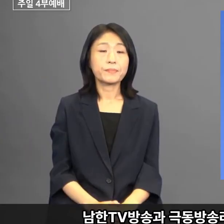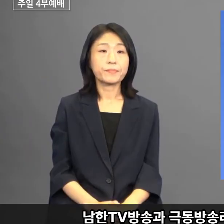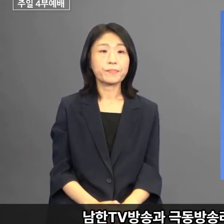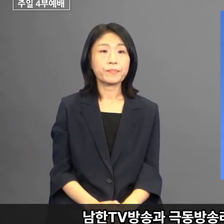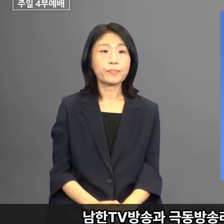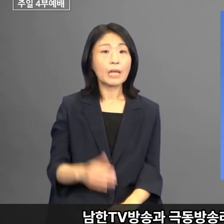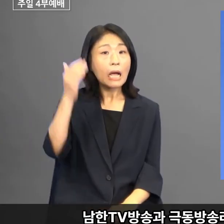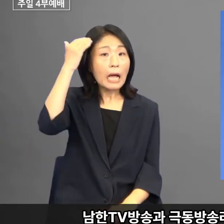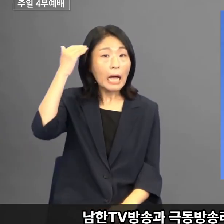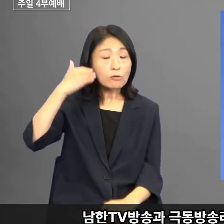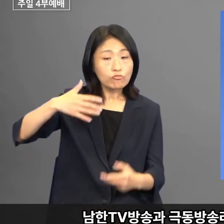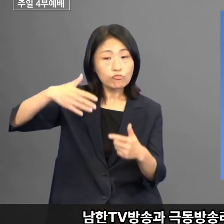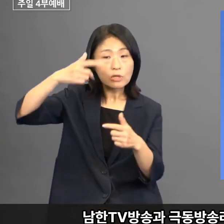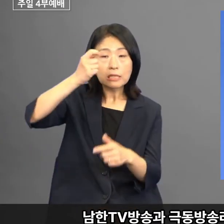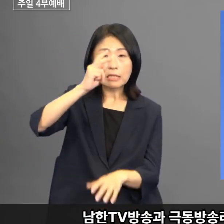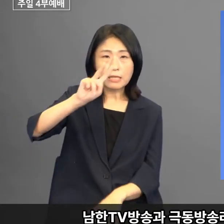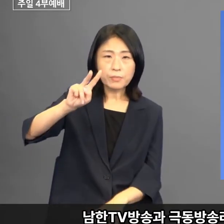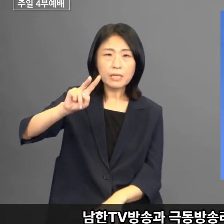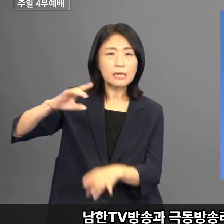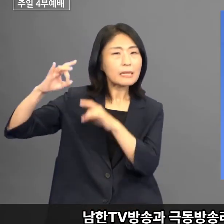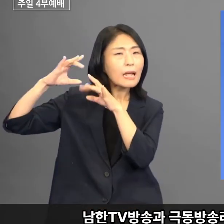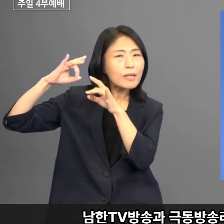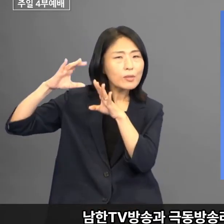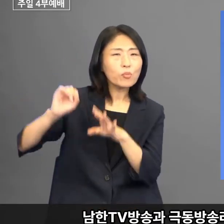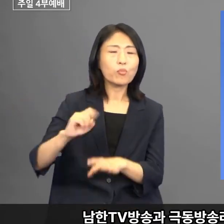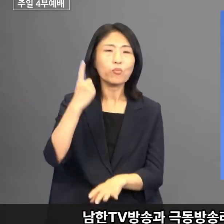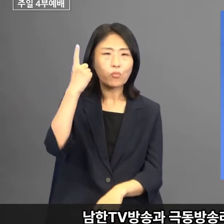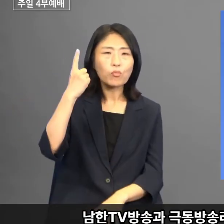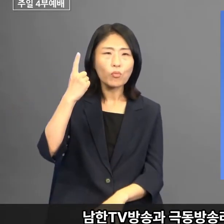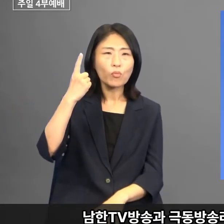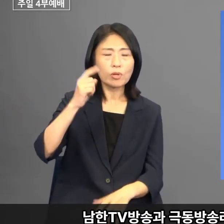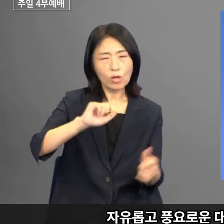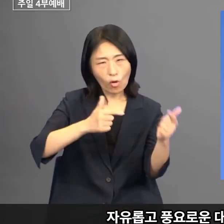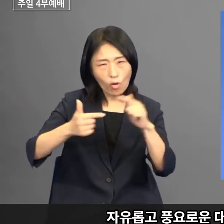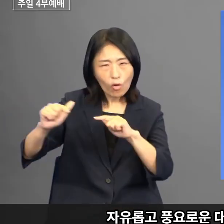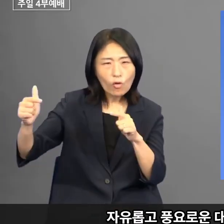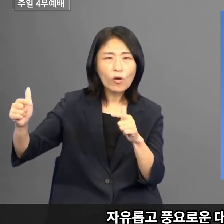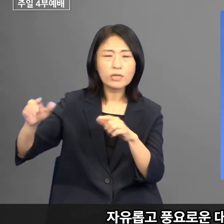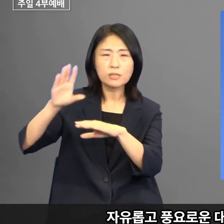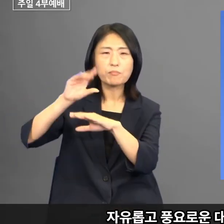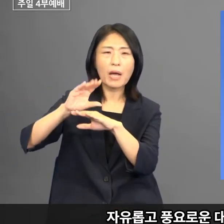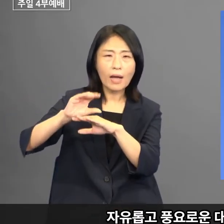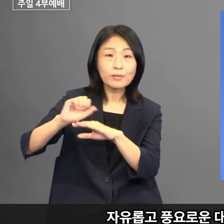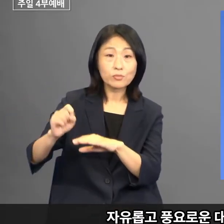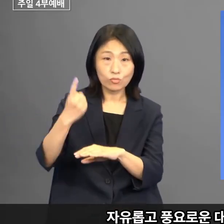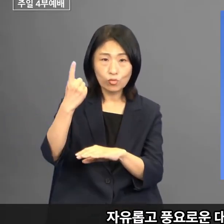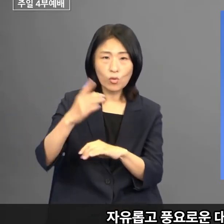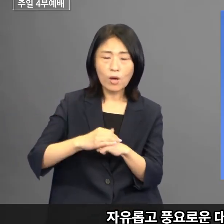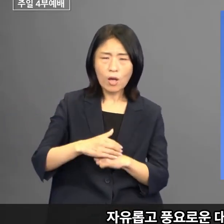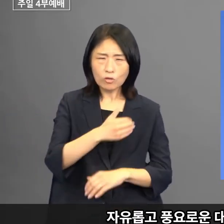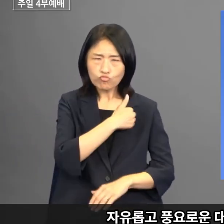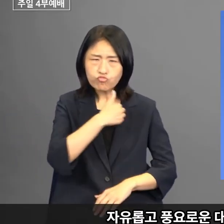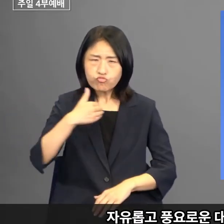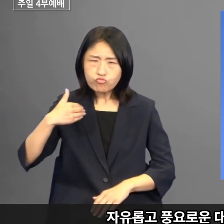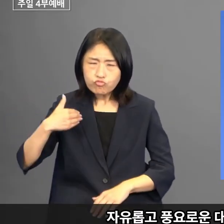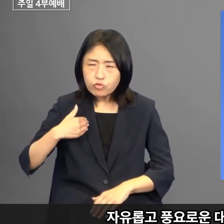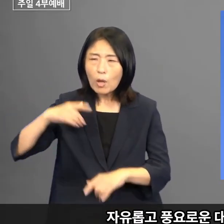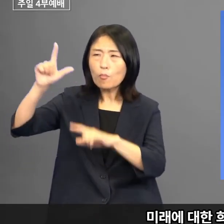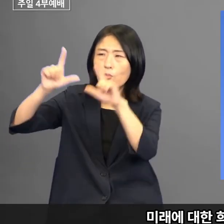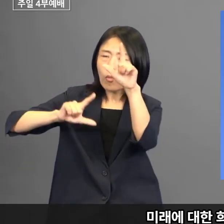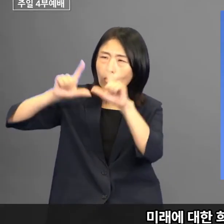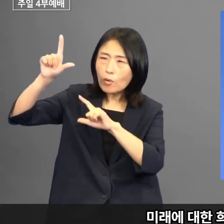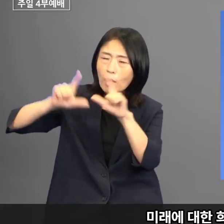남한 TV 방송과 극동방송 라디오 등 다양한 매체를 통해 자유롭고 풍요로운 대한민국의 모습을